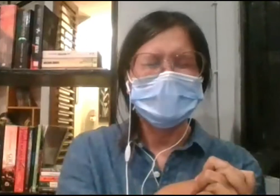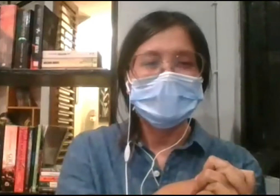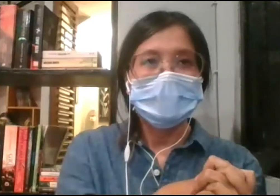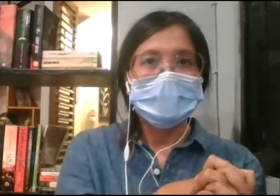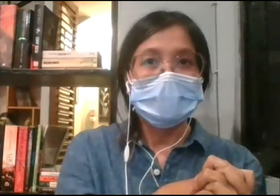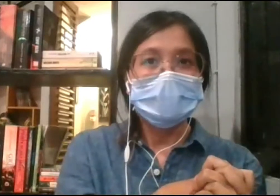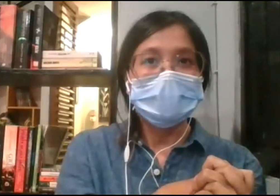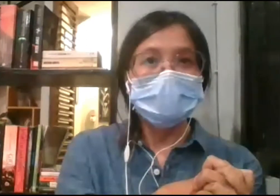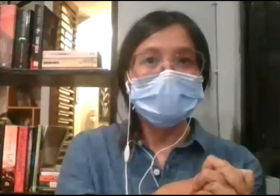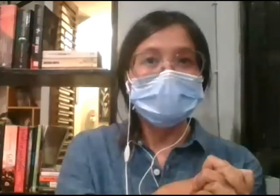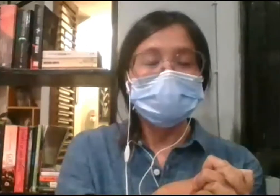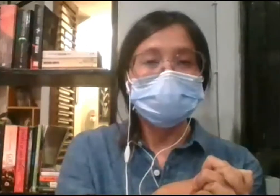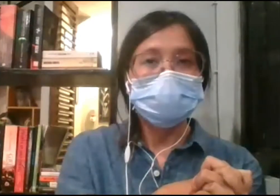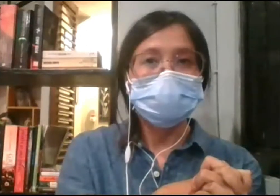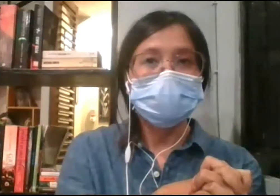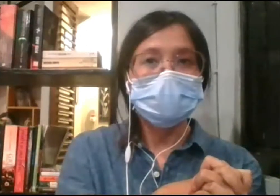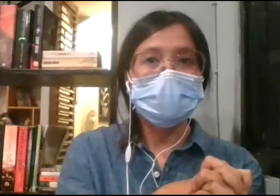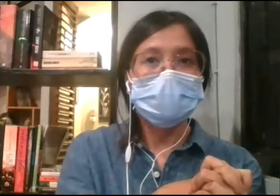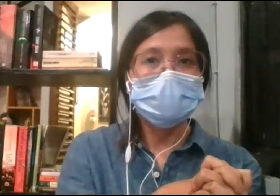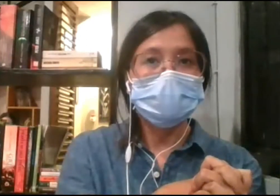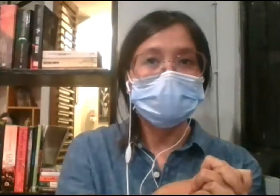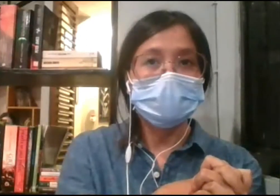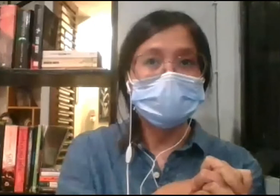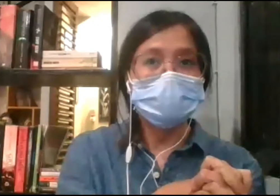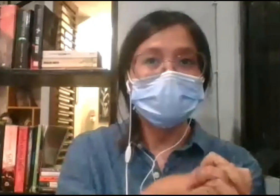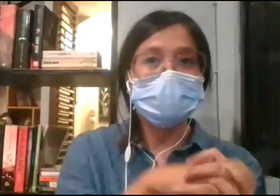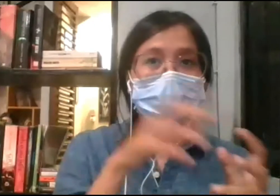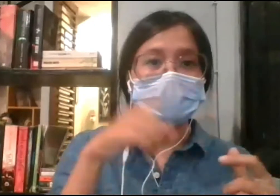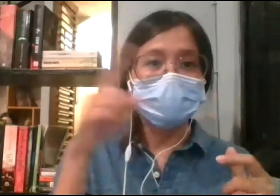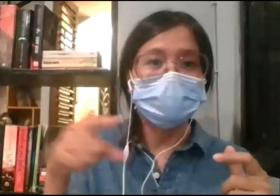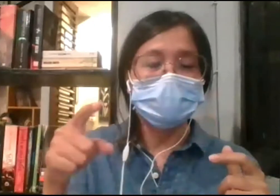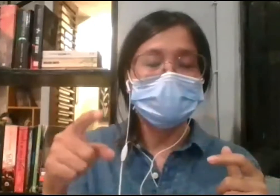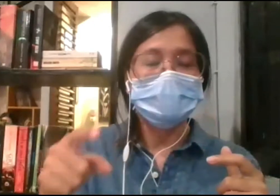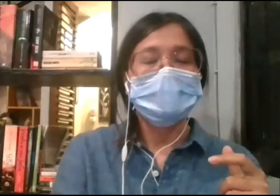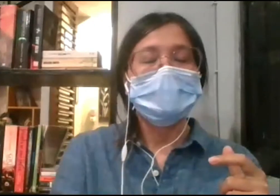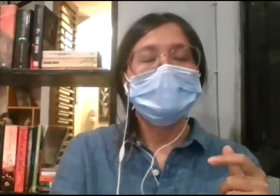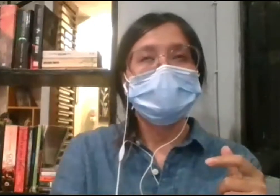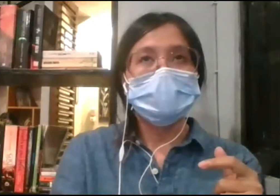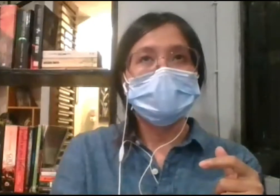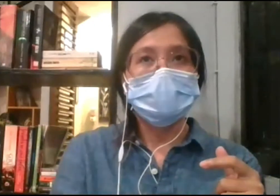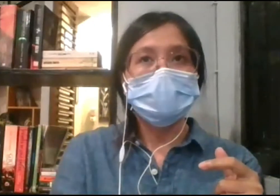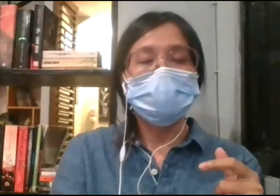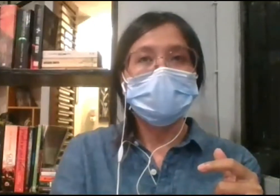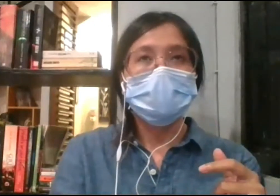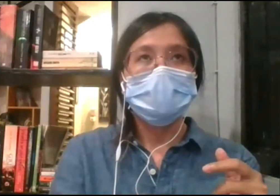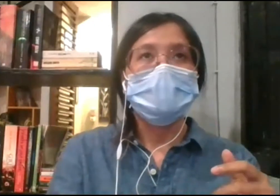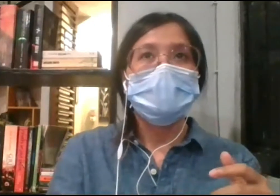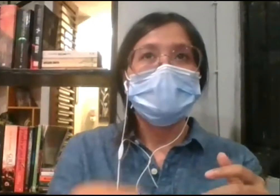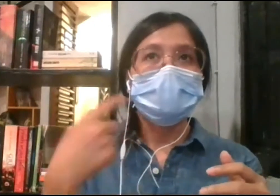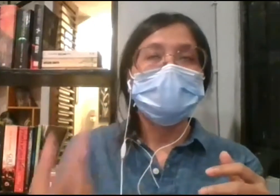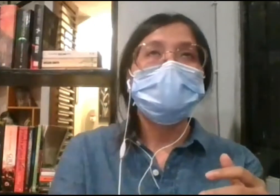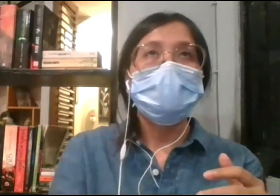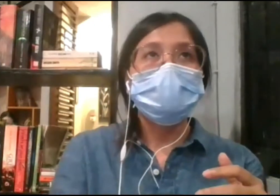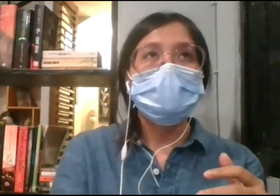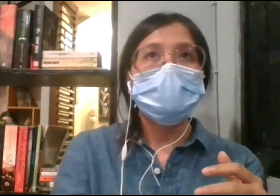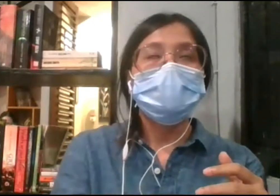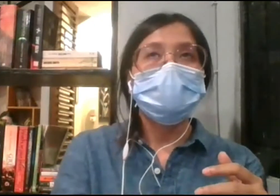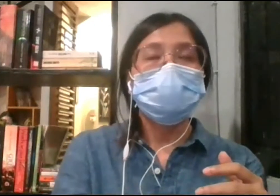gitu. Karena kan kita ingin membuktikan sebuah hipotesis ya. Misalnya